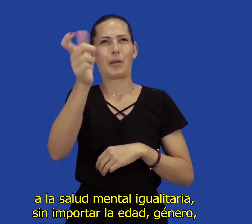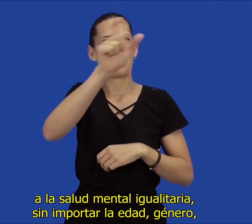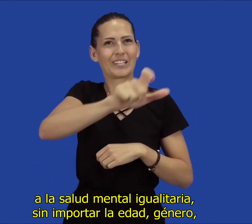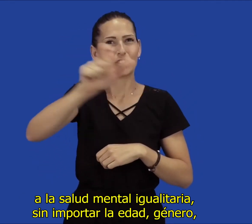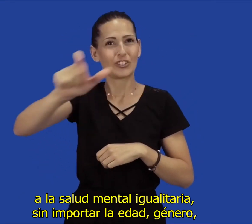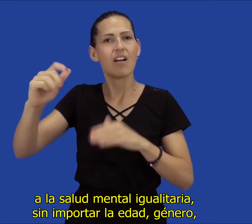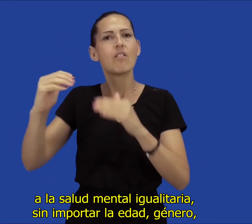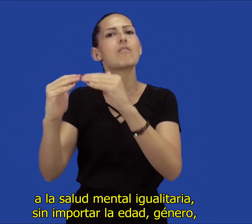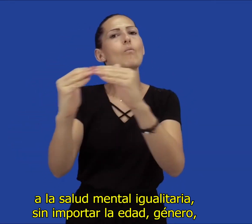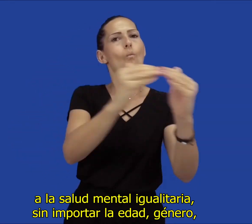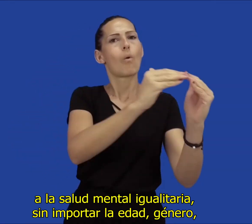igualitaria